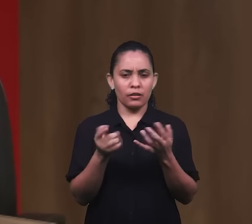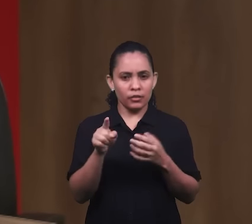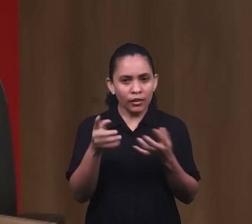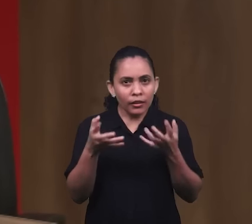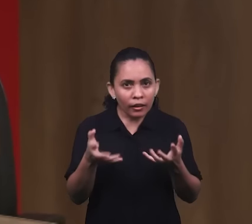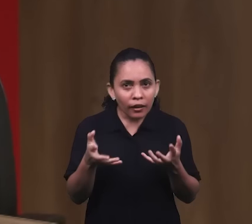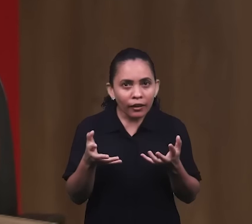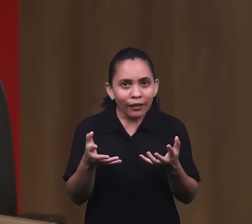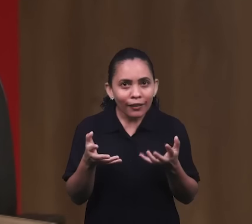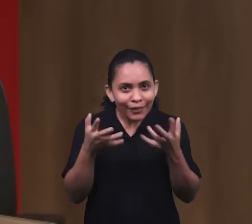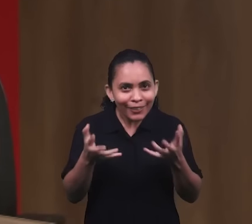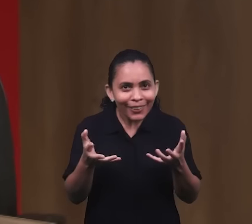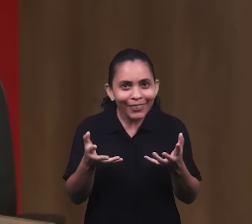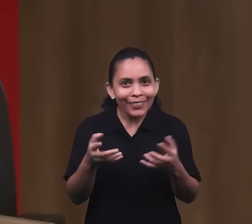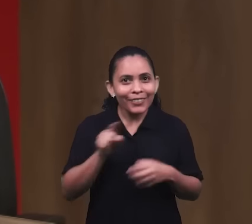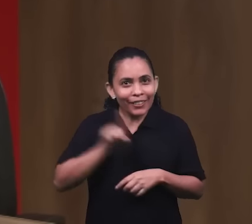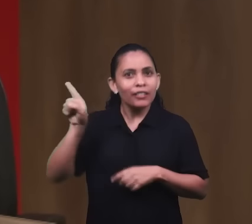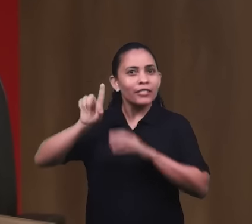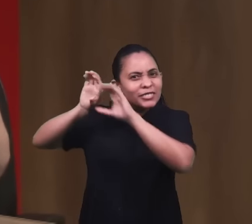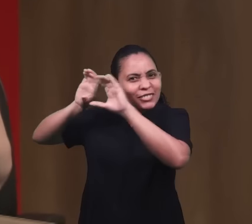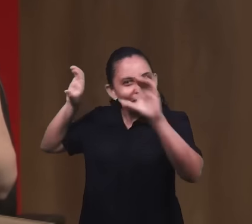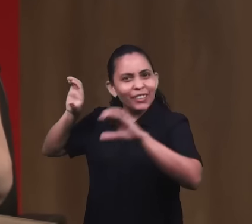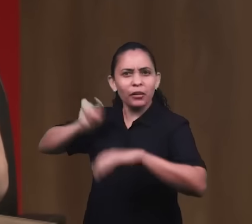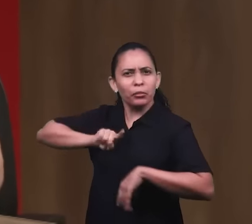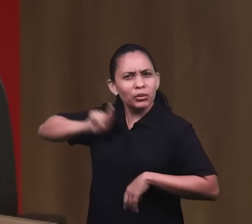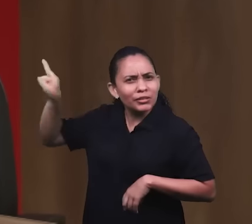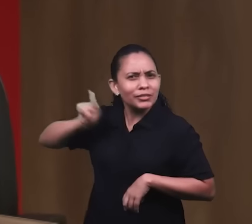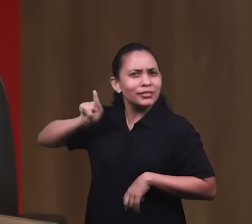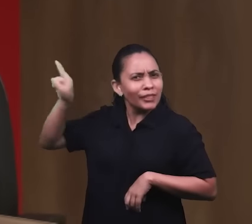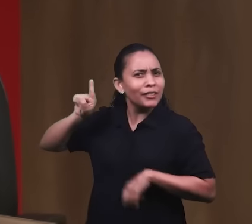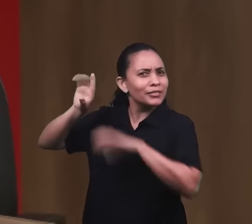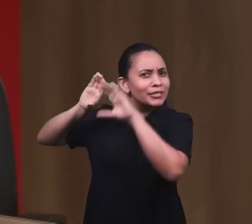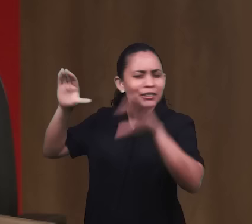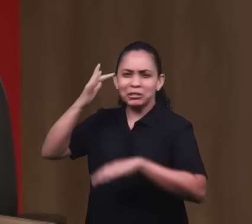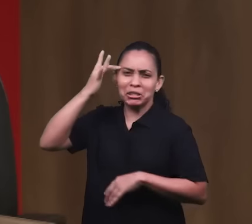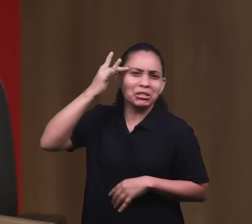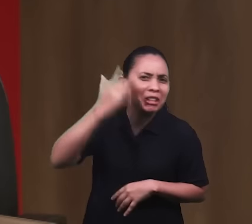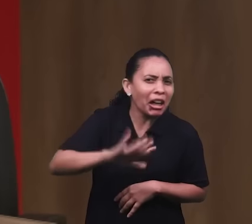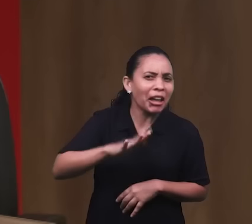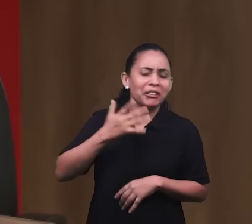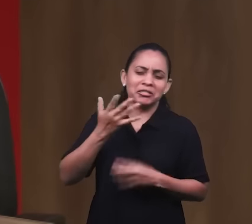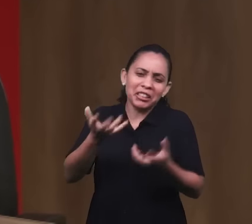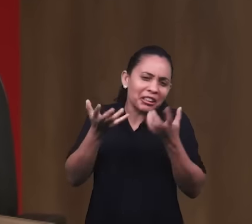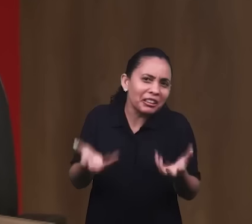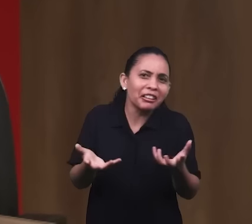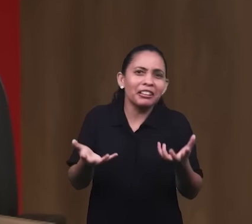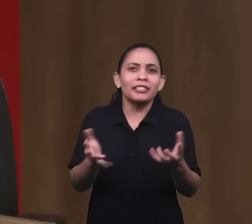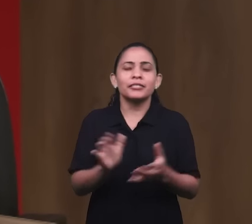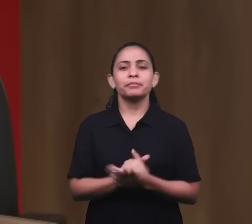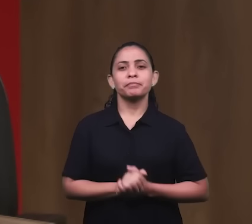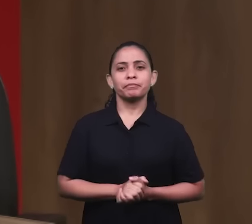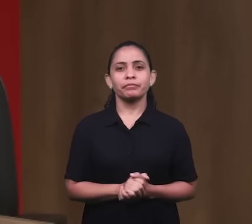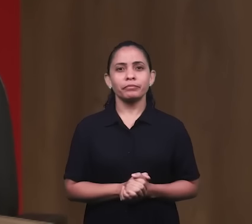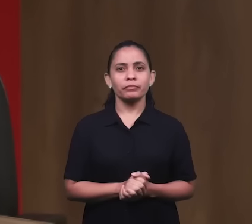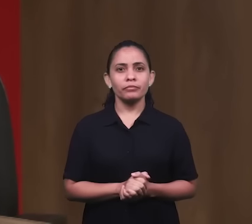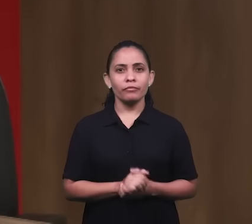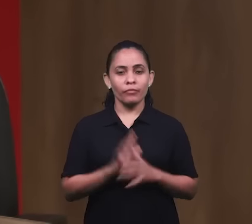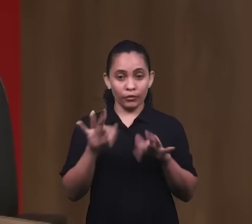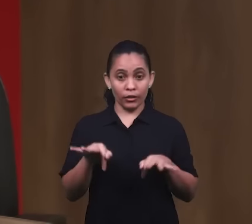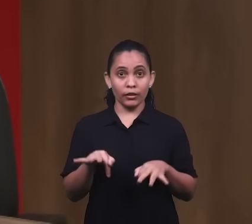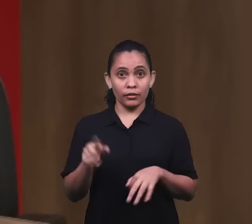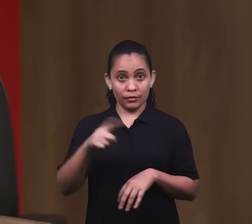você quer... Fazia assim, você quer ir para o céu, apontava. Eu nem sabia o sinal de céu, não sabia o sinal de querer. Depois que a gente foi aprendendo, no